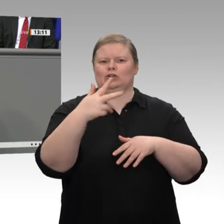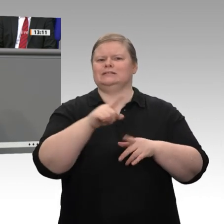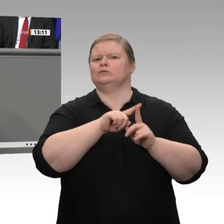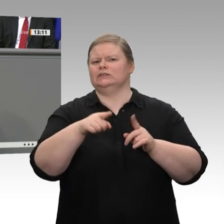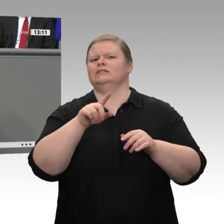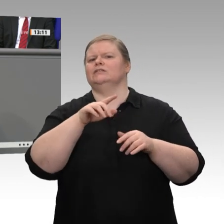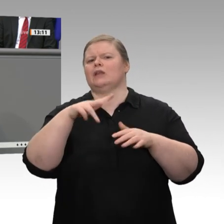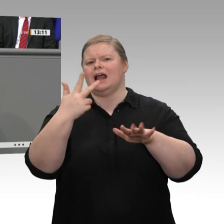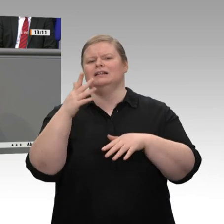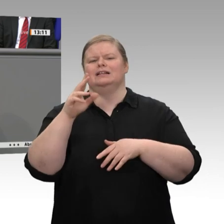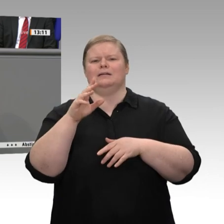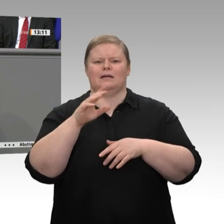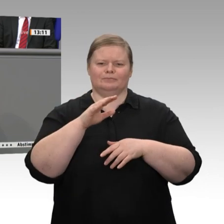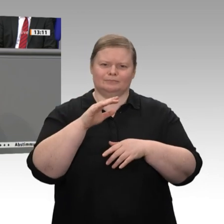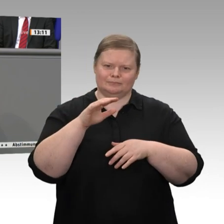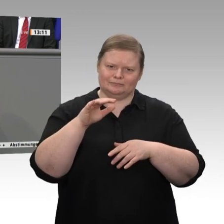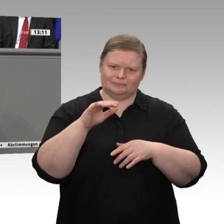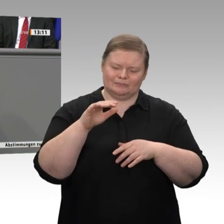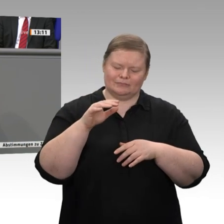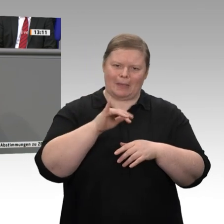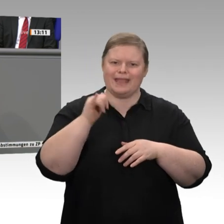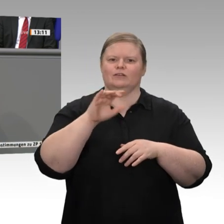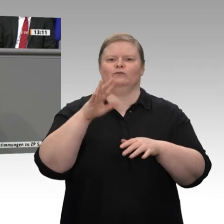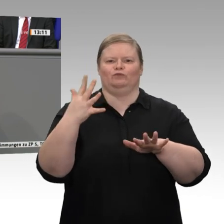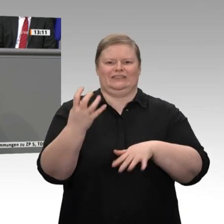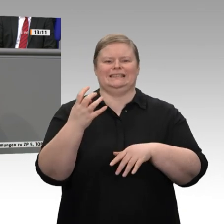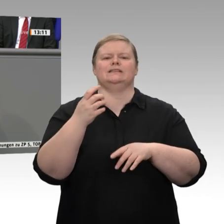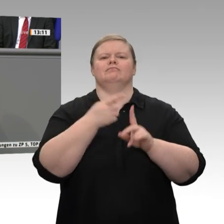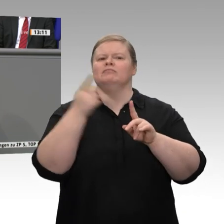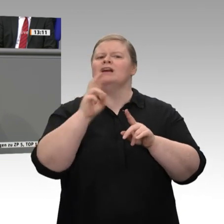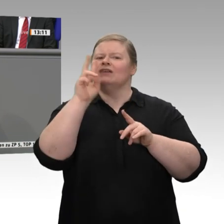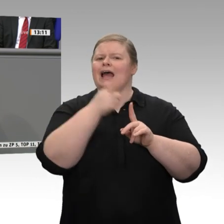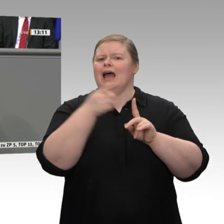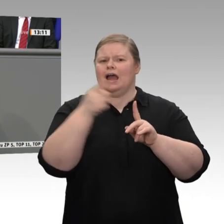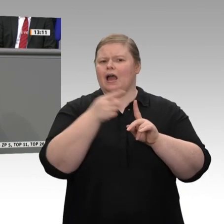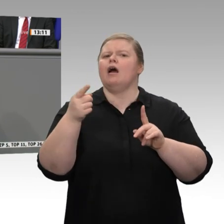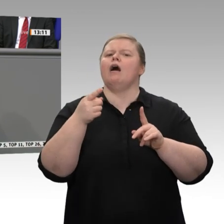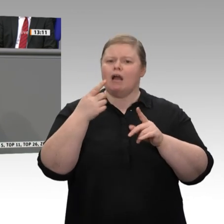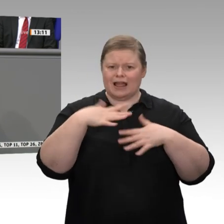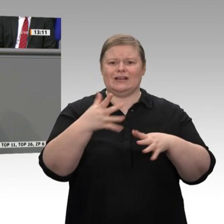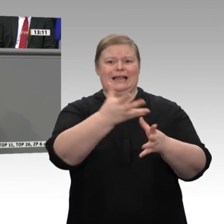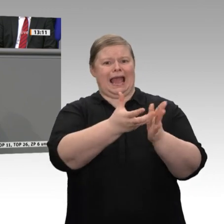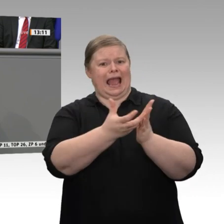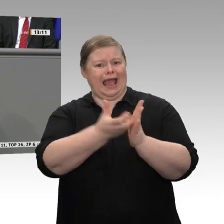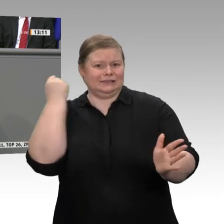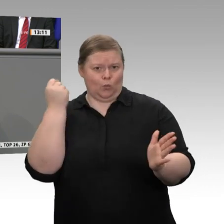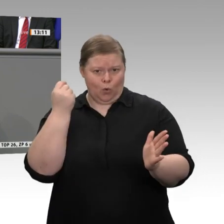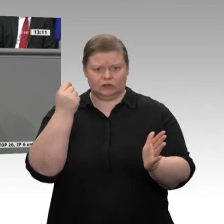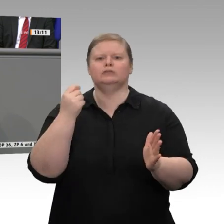Erlassregelung eine Regelung geschaffen, um den Betroffenen schnell, unmittelbar geltend und vor allem